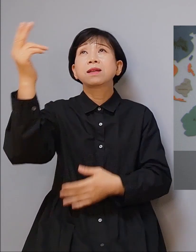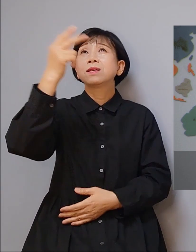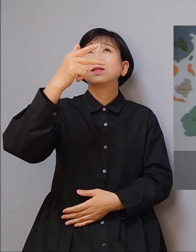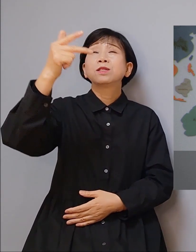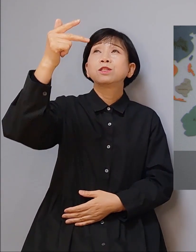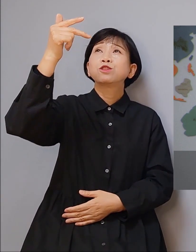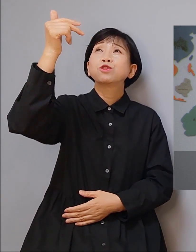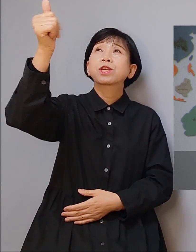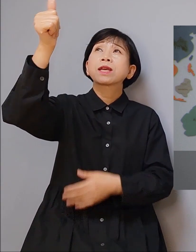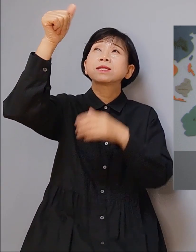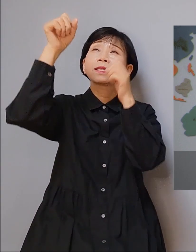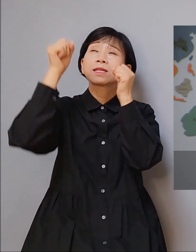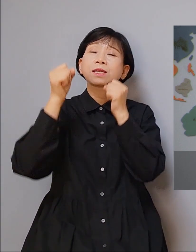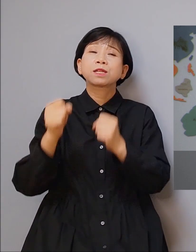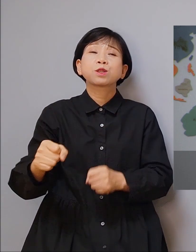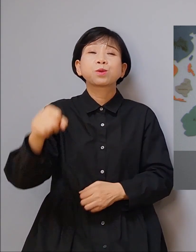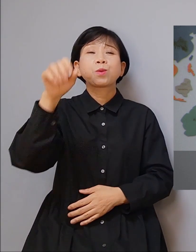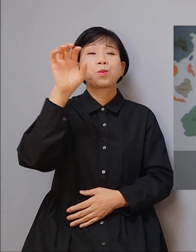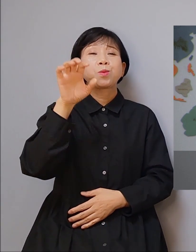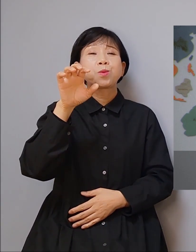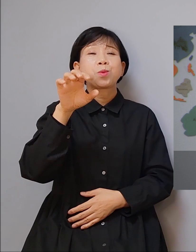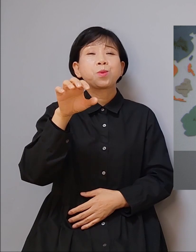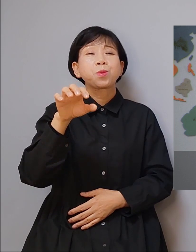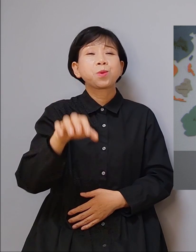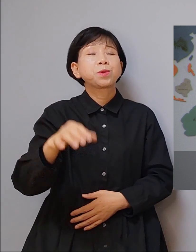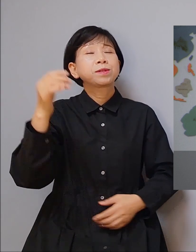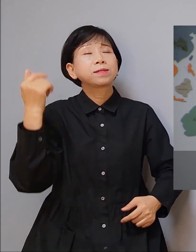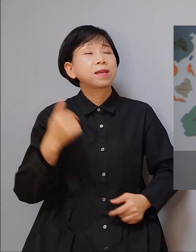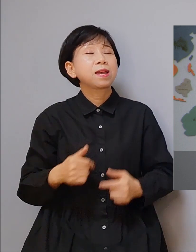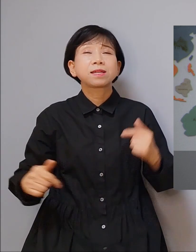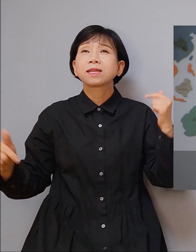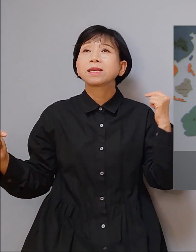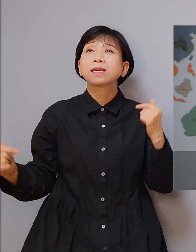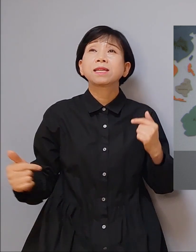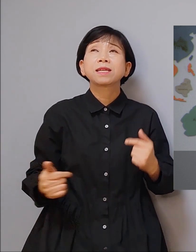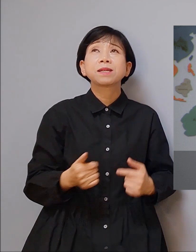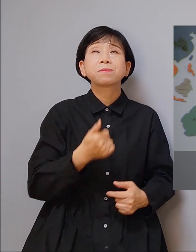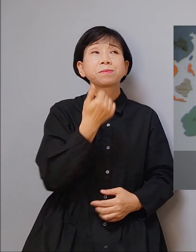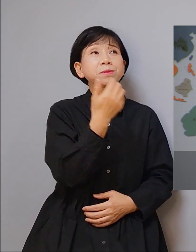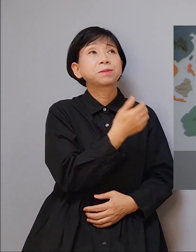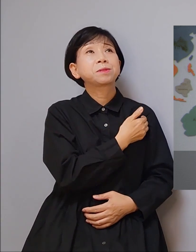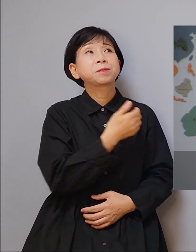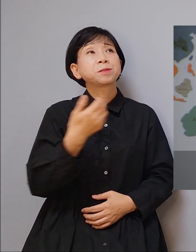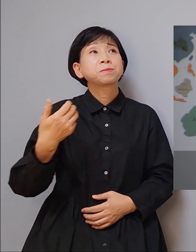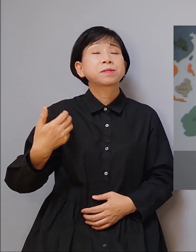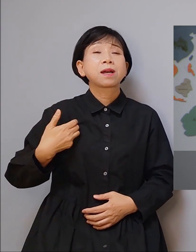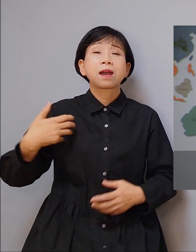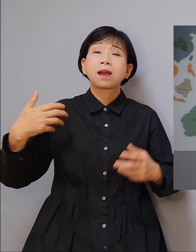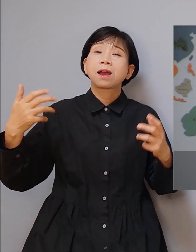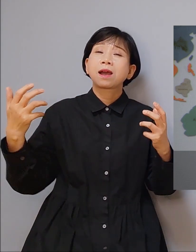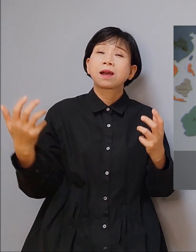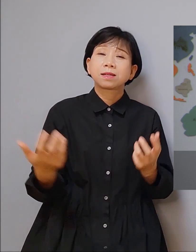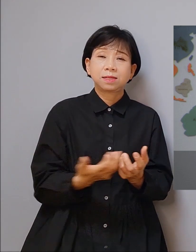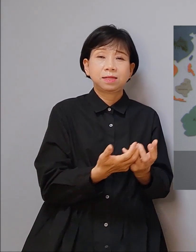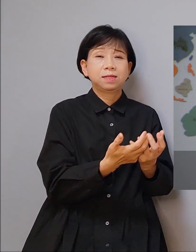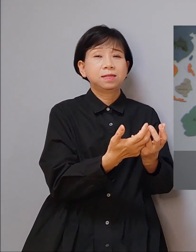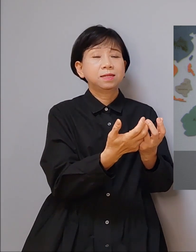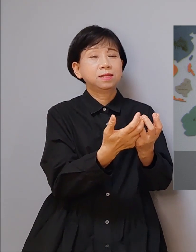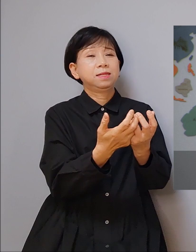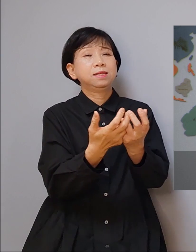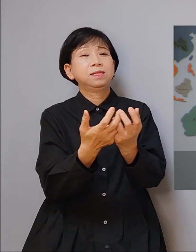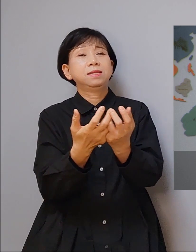예배드립니다. 주 계신 곳엔 기쁨